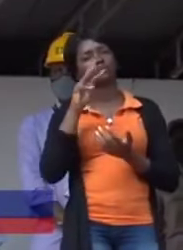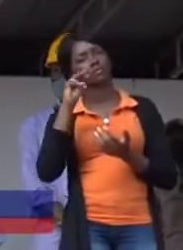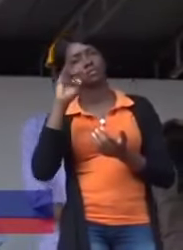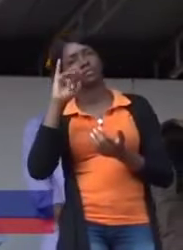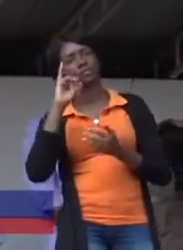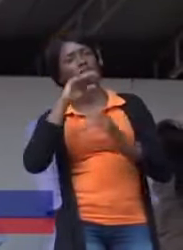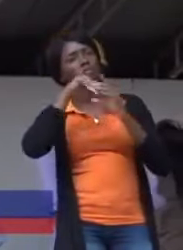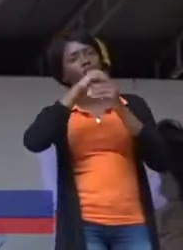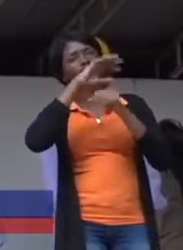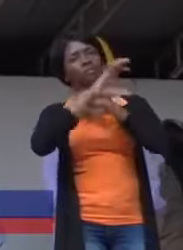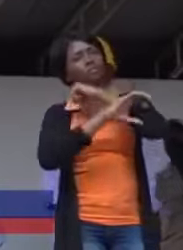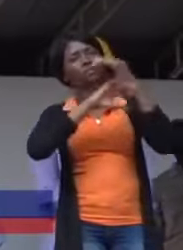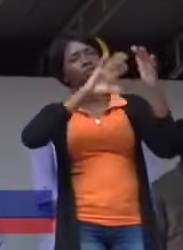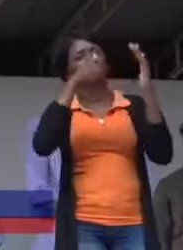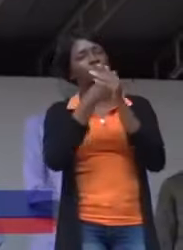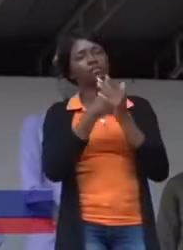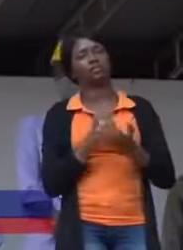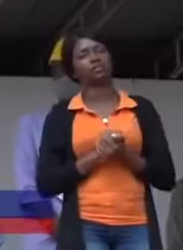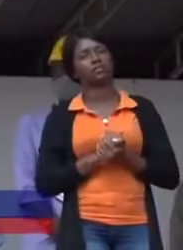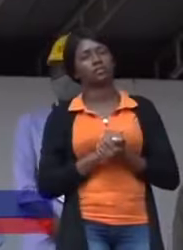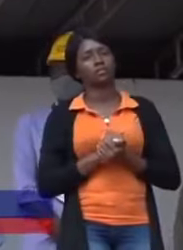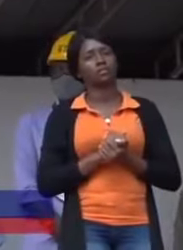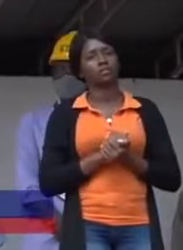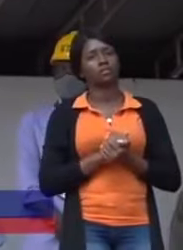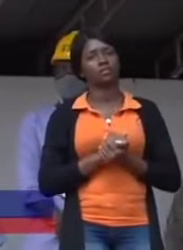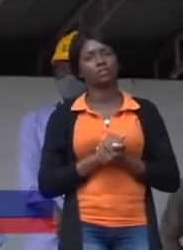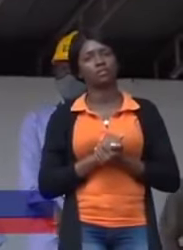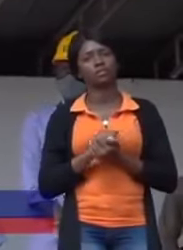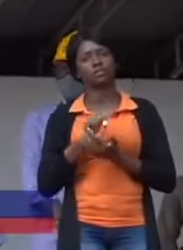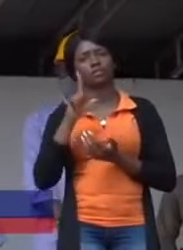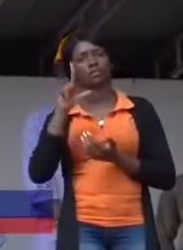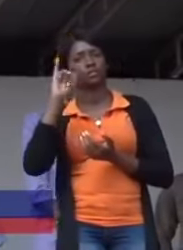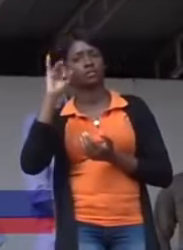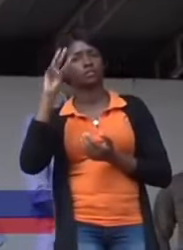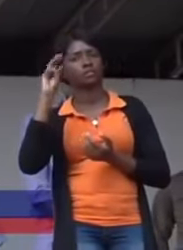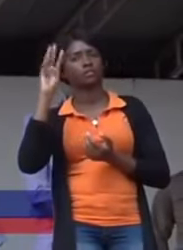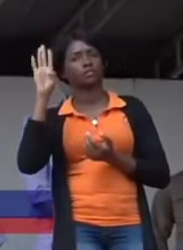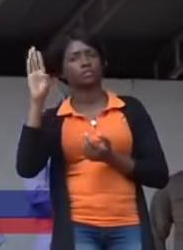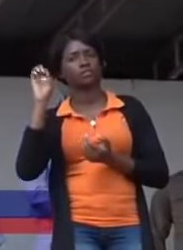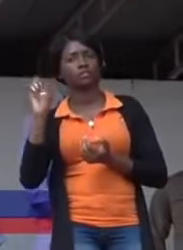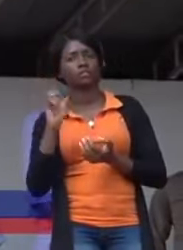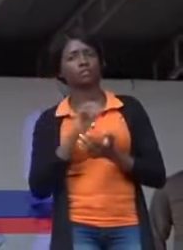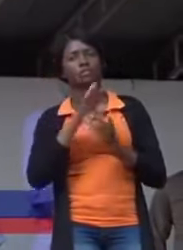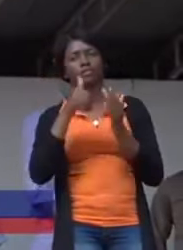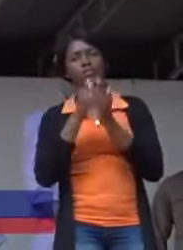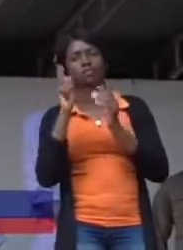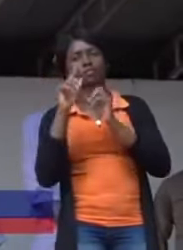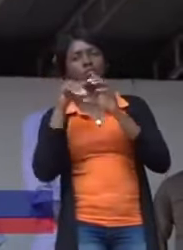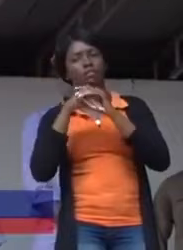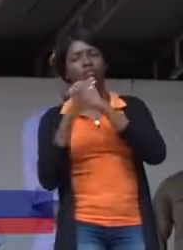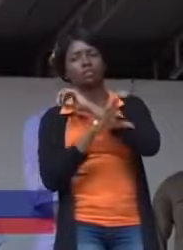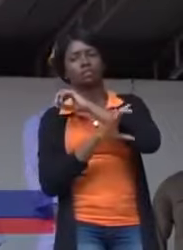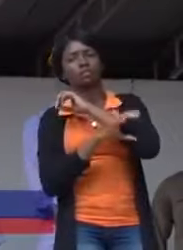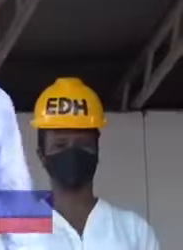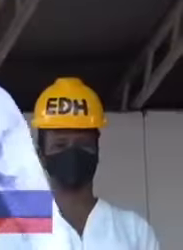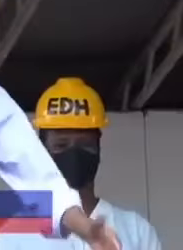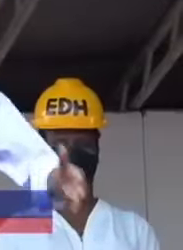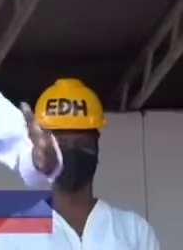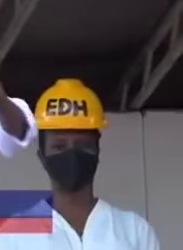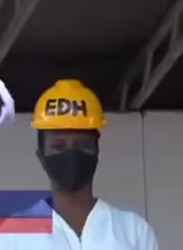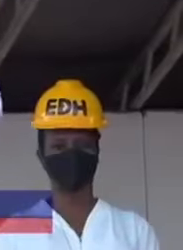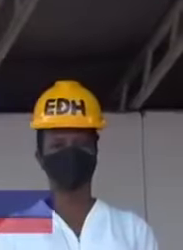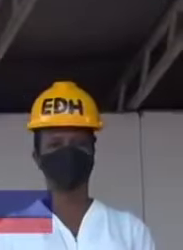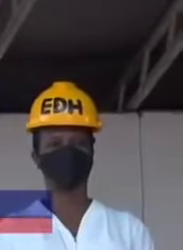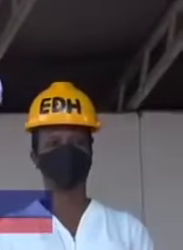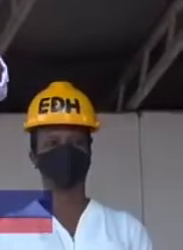Morin, Cap Haïtien, Akul du Nord, Plaine du Nord, Lembe, Balembe, Pomago. Bon, nous